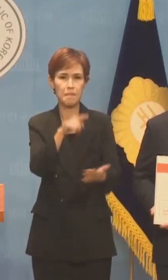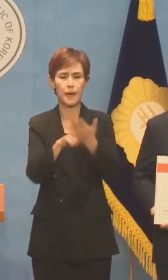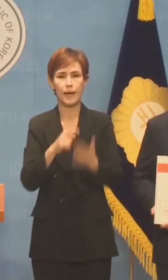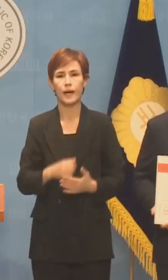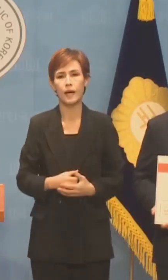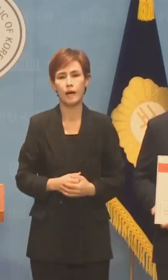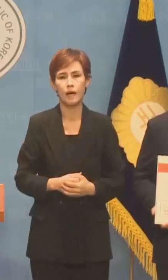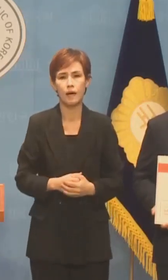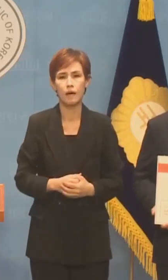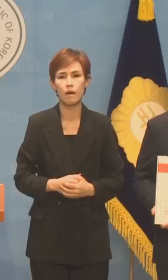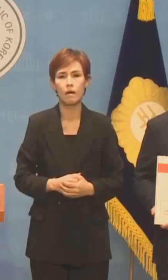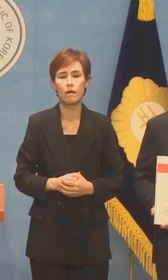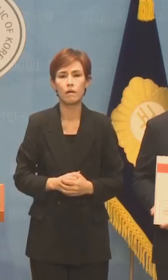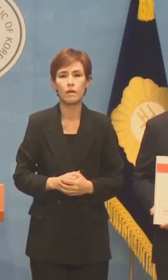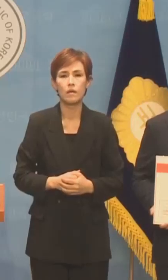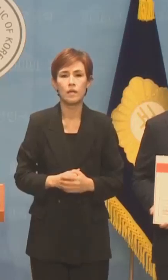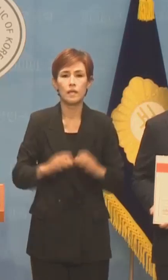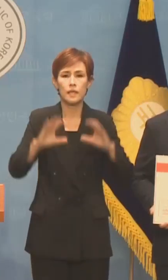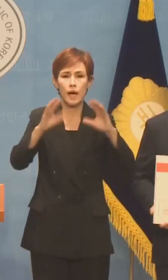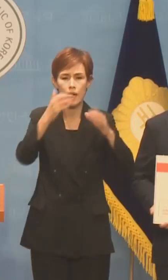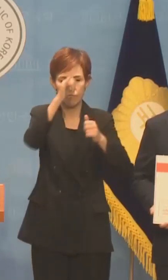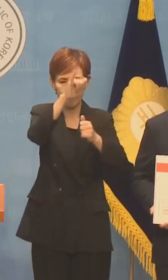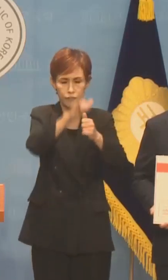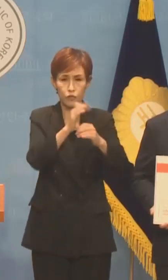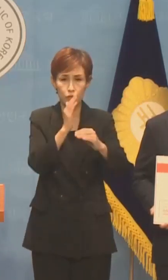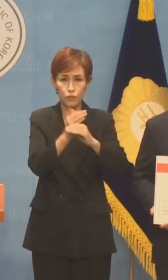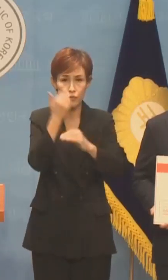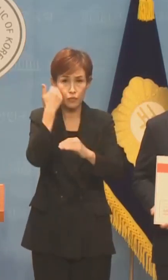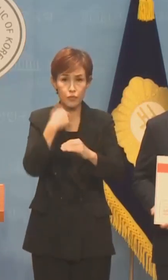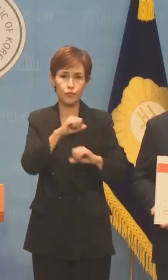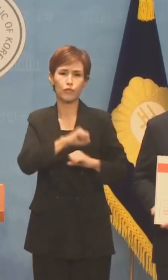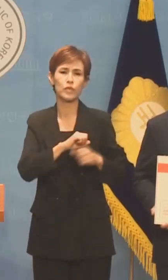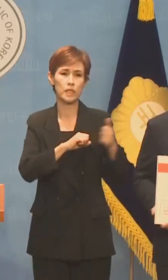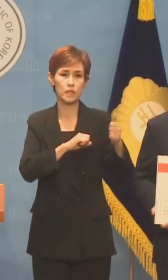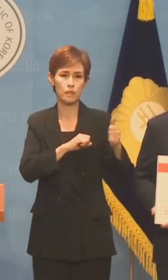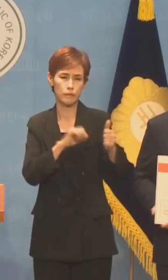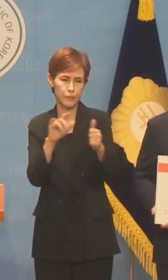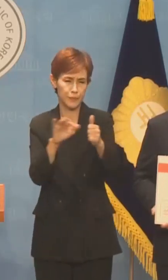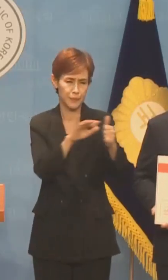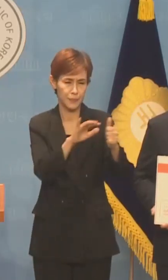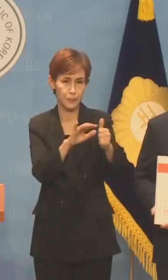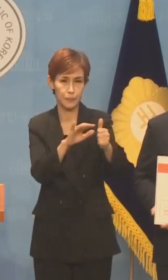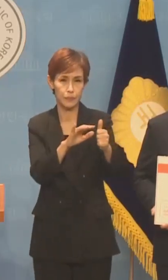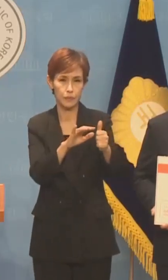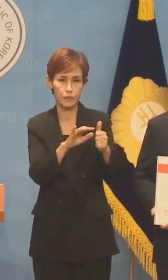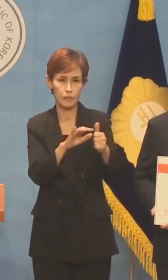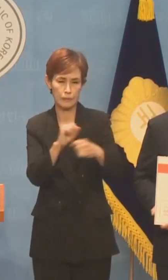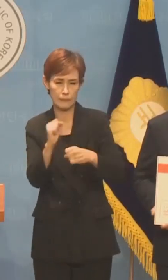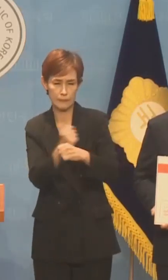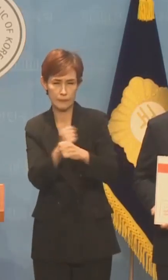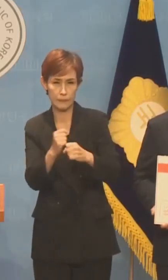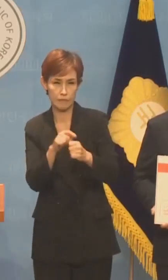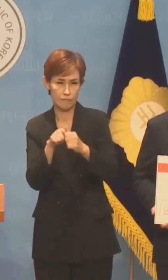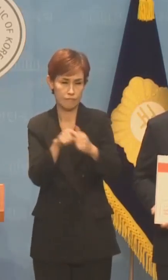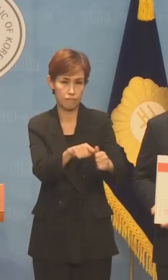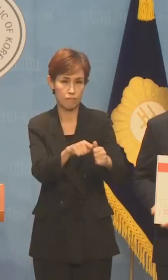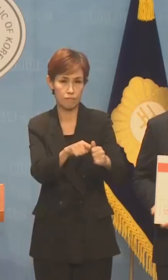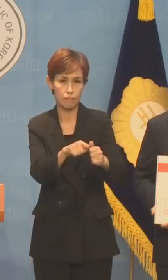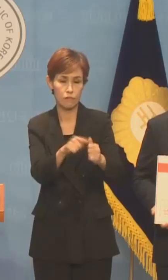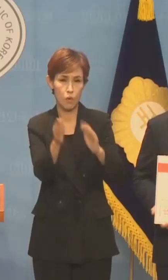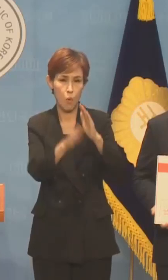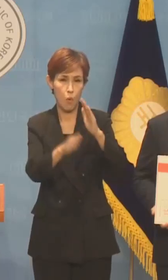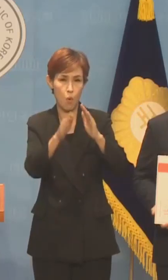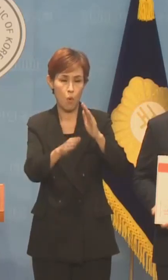걸고 국가에 헌신하고 있는 군인들의 이런 짓을 했다는 것은 국민에 대한 배신이며 절대로 용서할